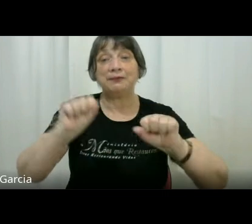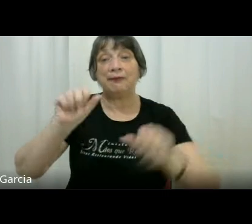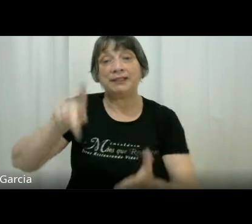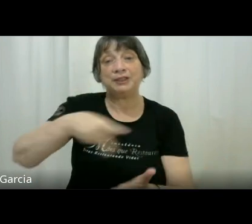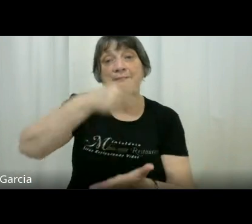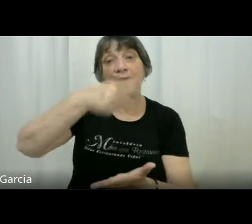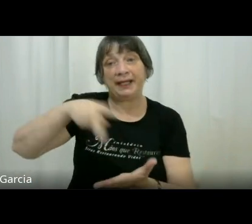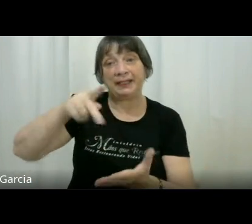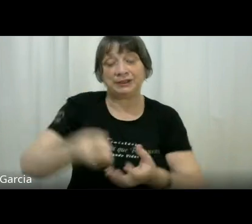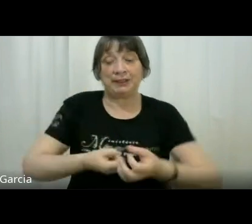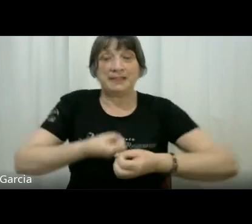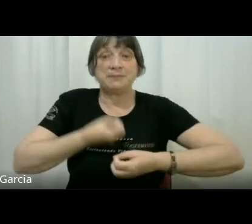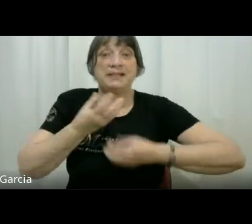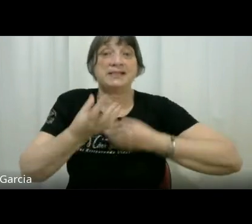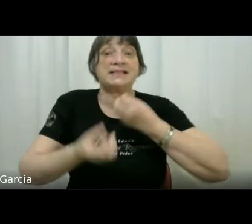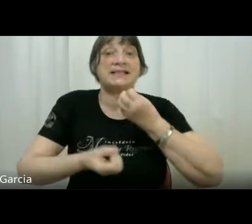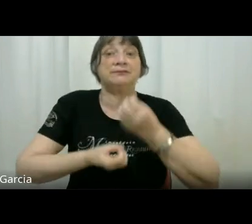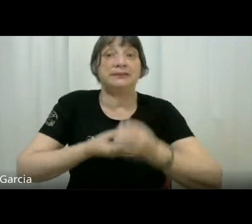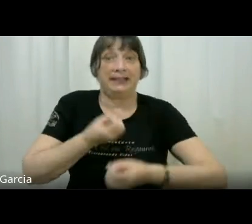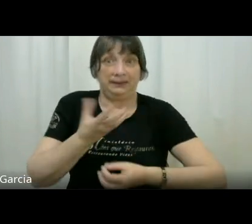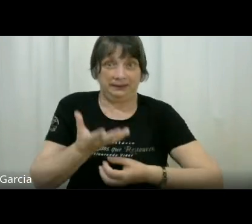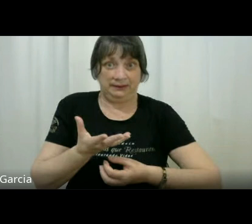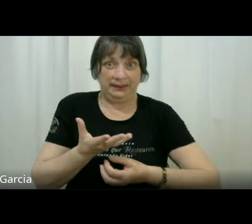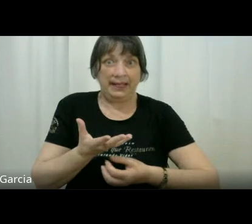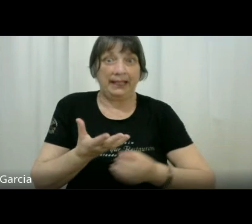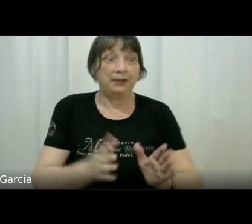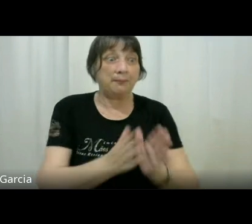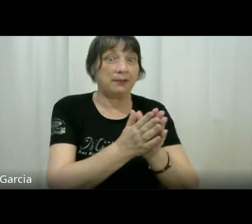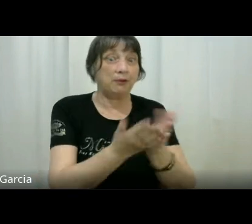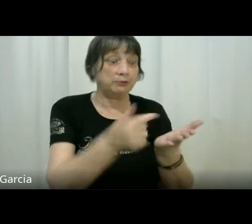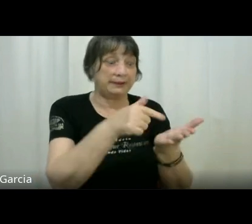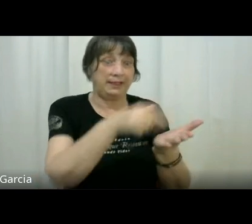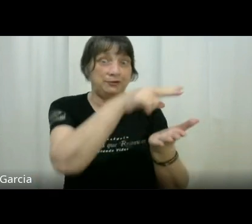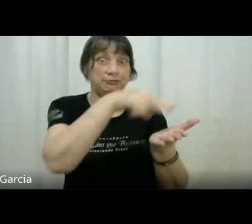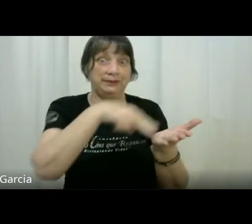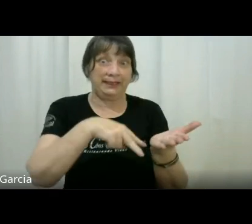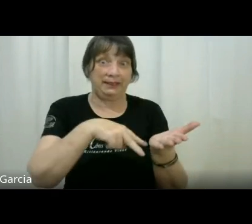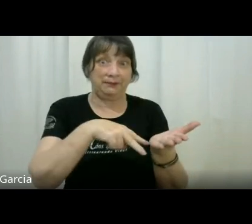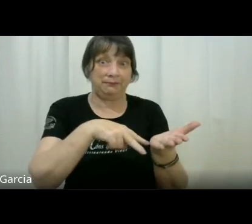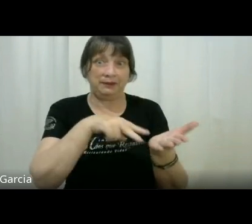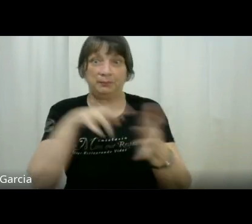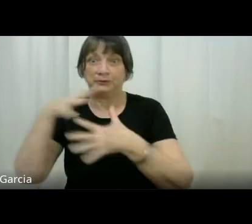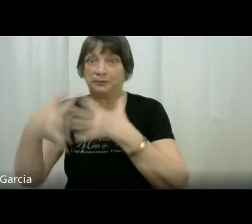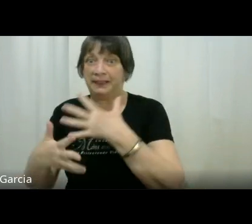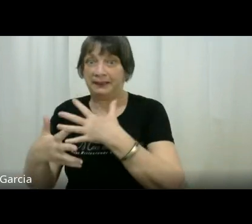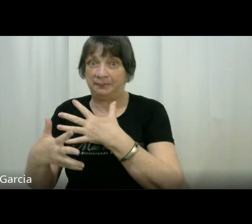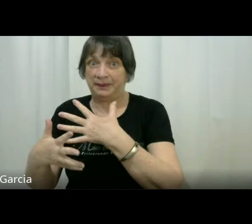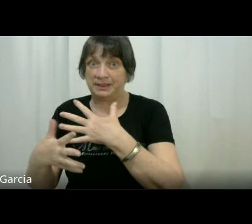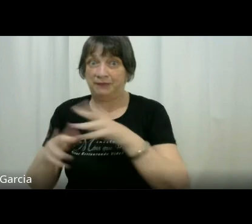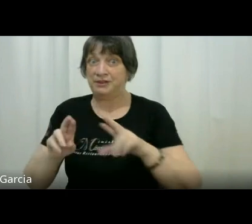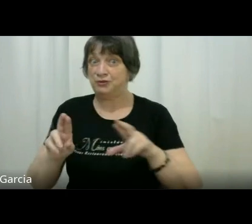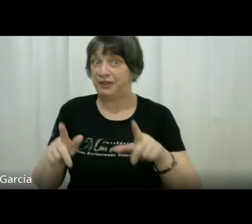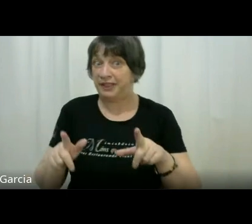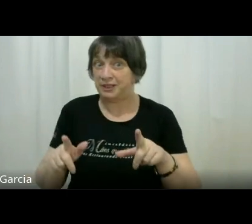uma linguagem poética, é uma expressão dela. Ela não pegou o texto, leu e botou para